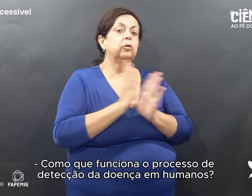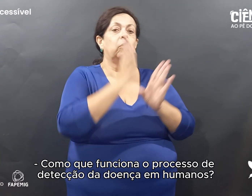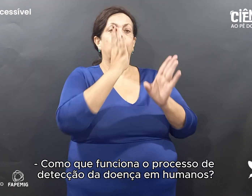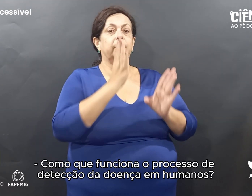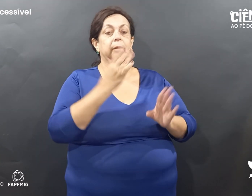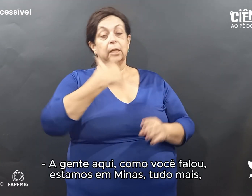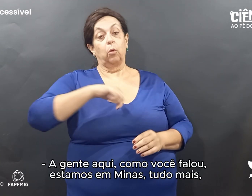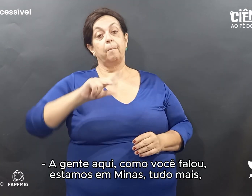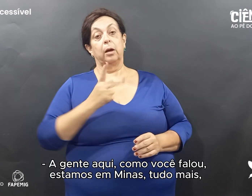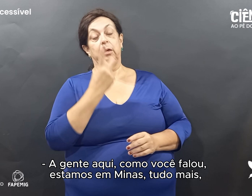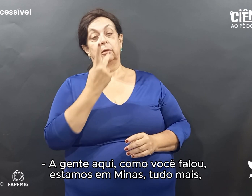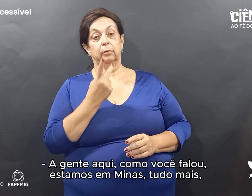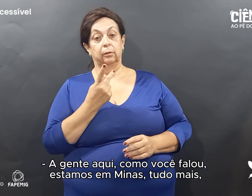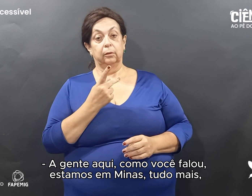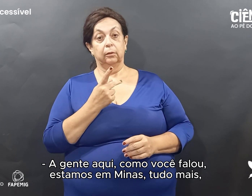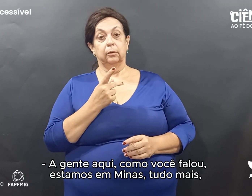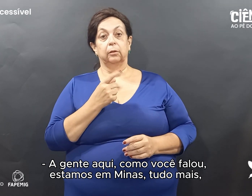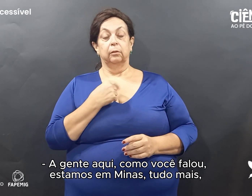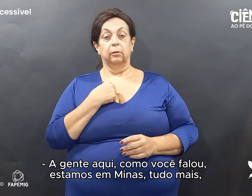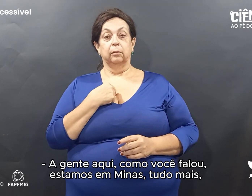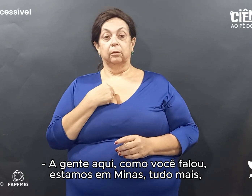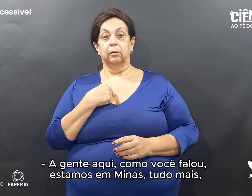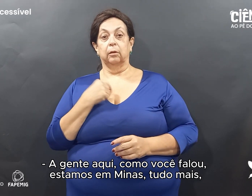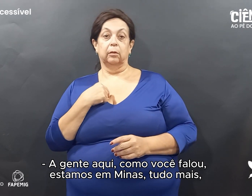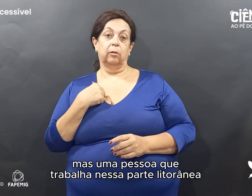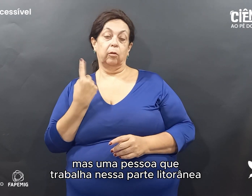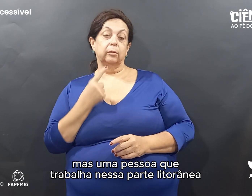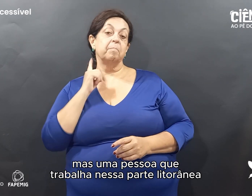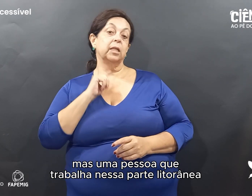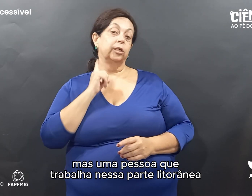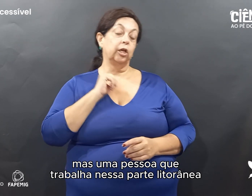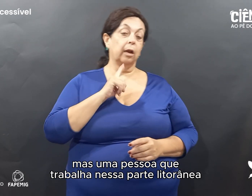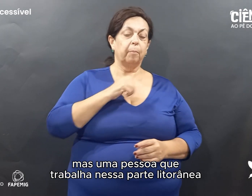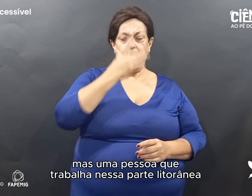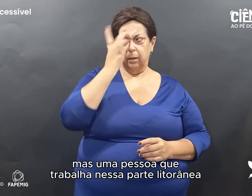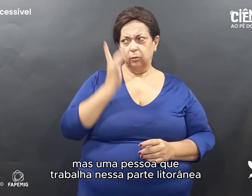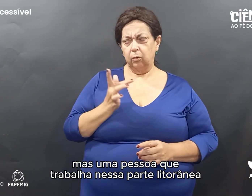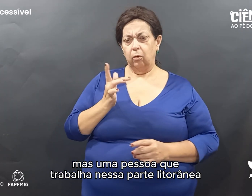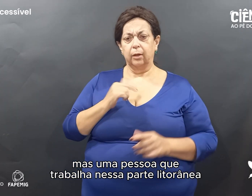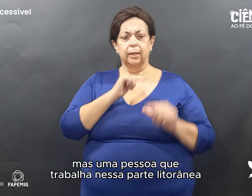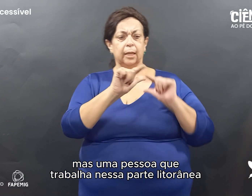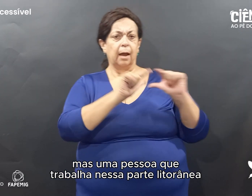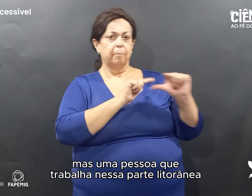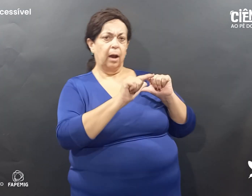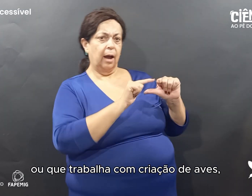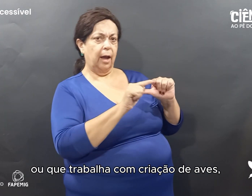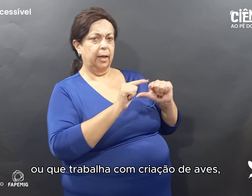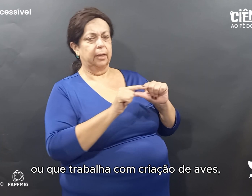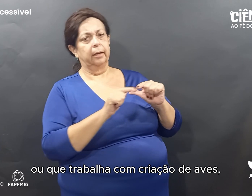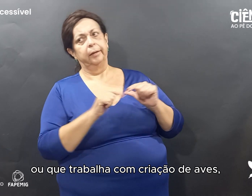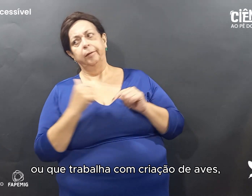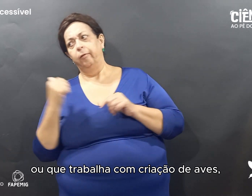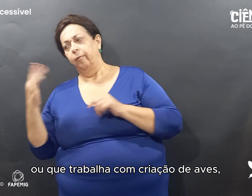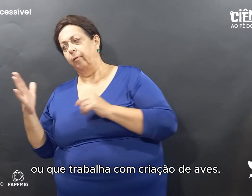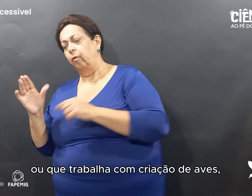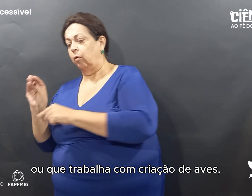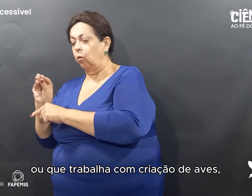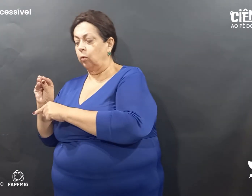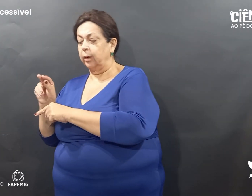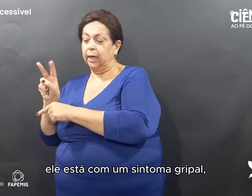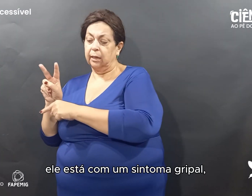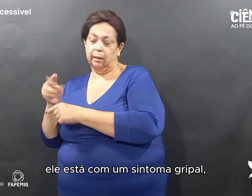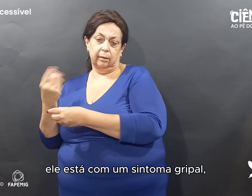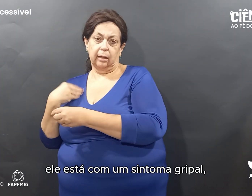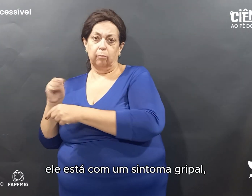em humanos? A gente aqui, que nem se falou, estamos em Minas e tudo mais, mas uma pessoa que trabalha nessa parte litorânea ou que trabalha com criação de